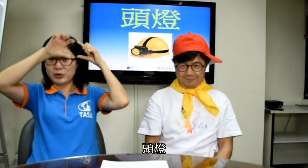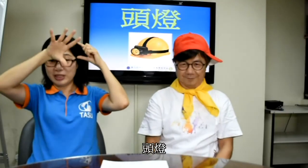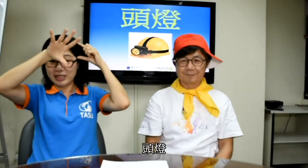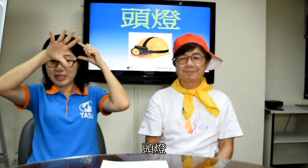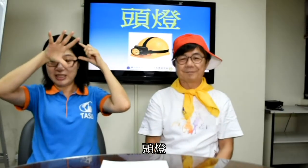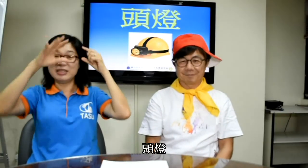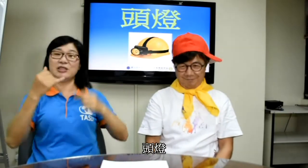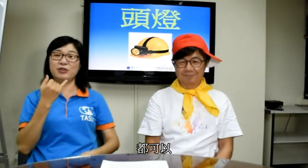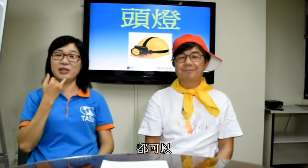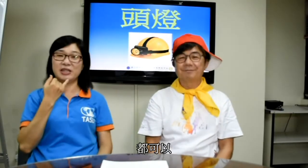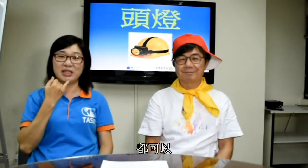头灯都可以。